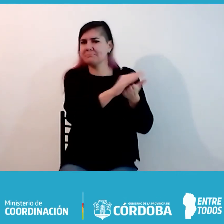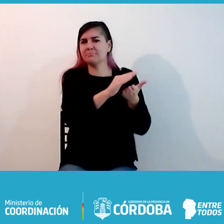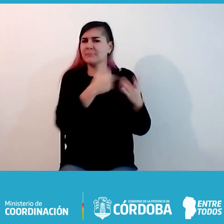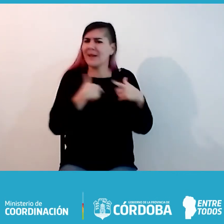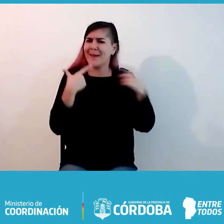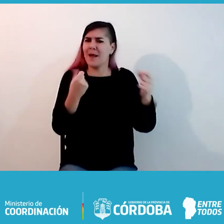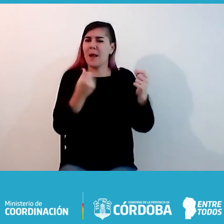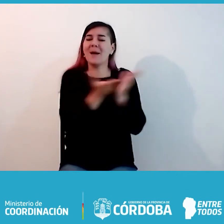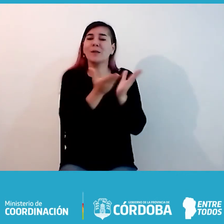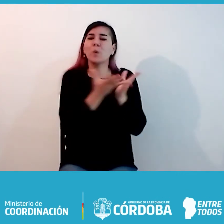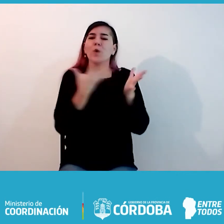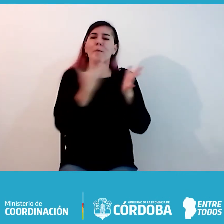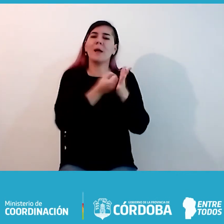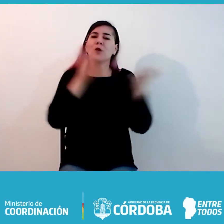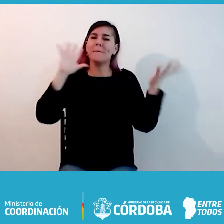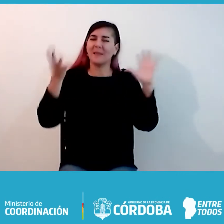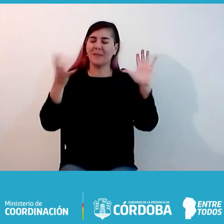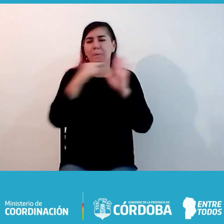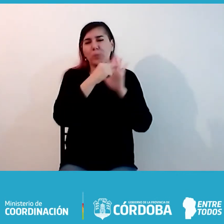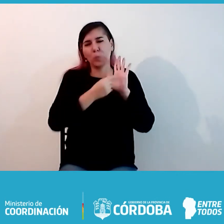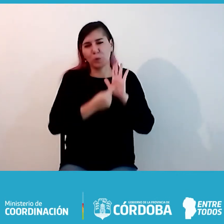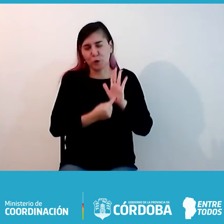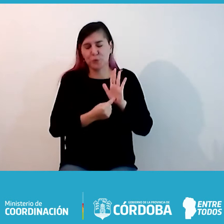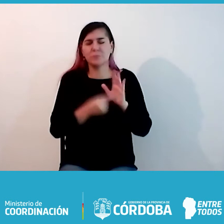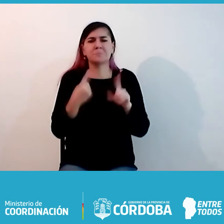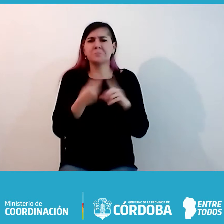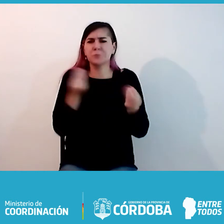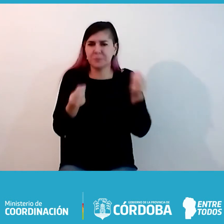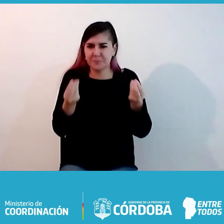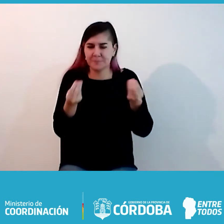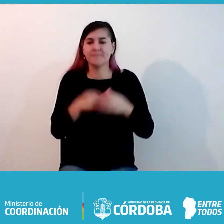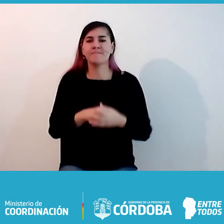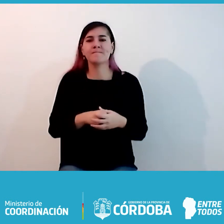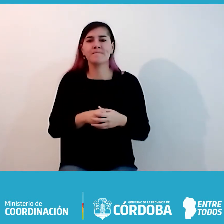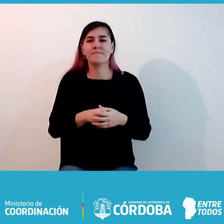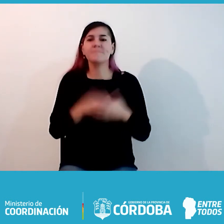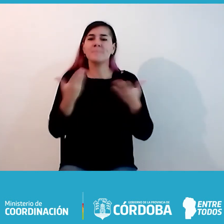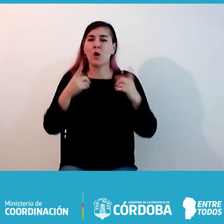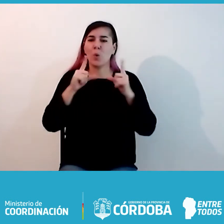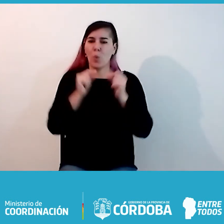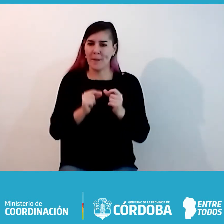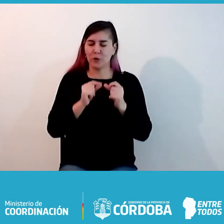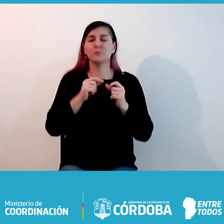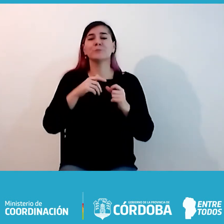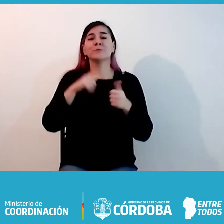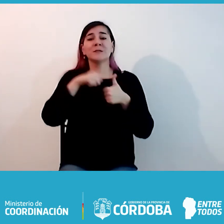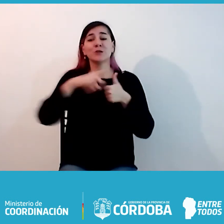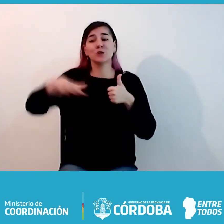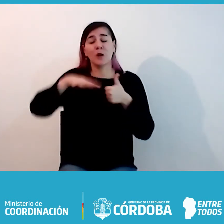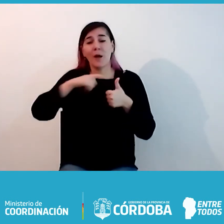el estudio de impacto ambiental, entre otros puntos, por lo siguiente, cual pasa a enumerar zonas rojas y áreas de